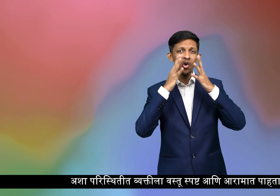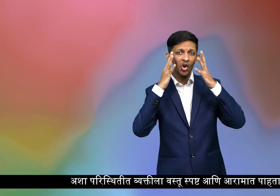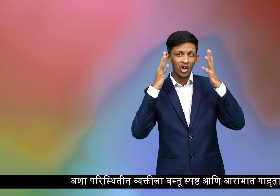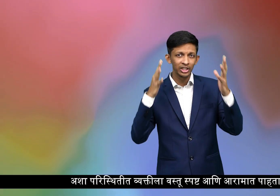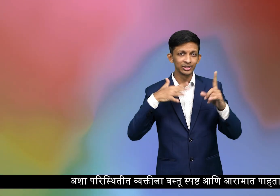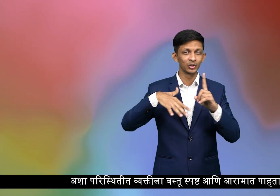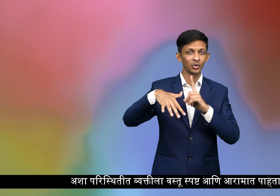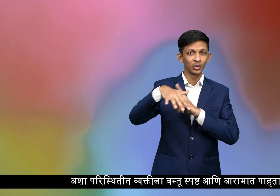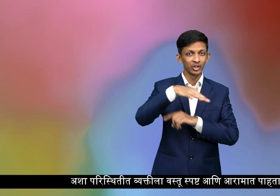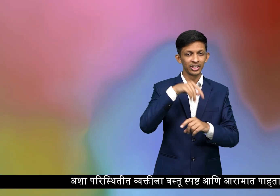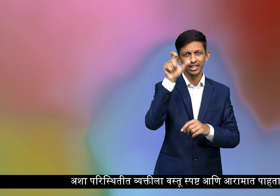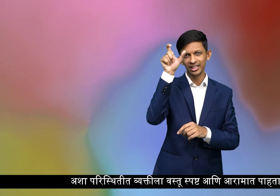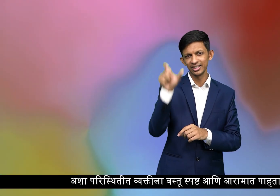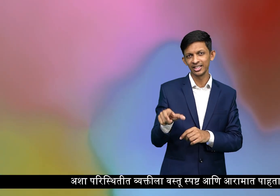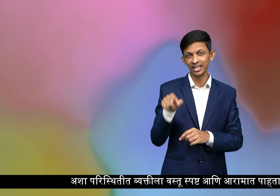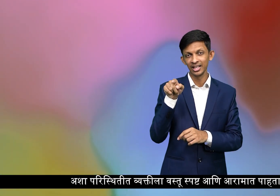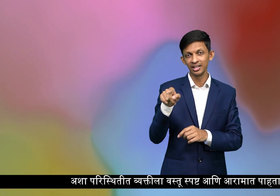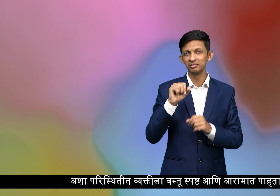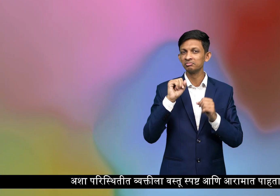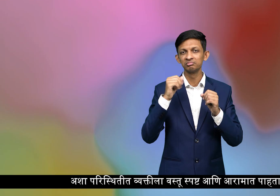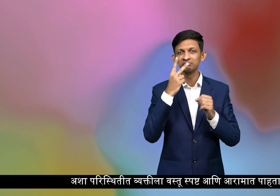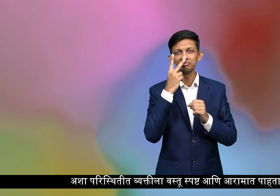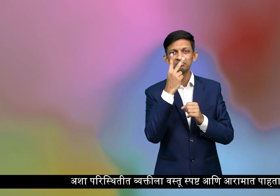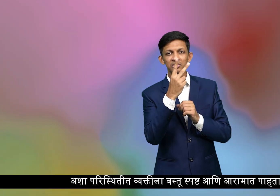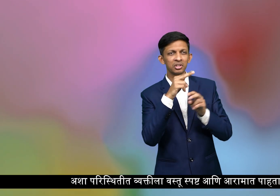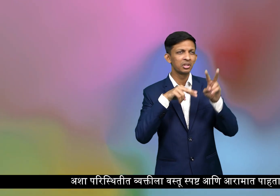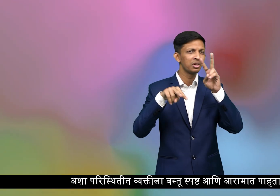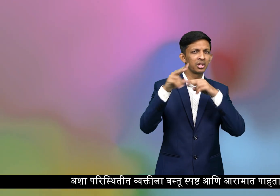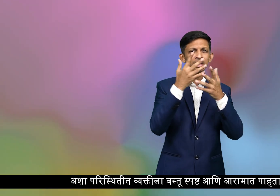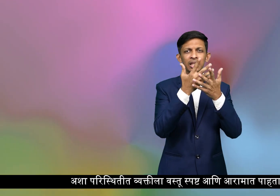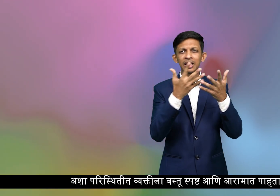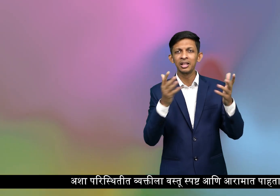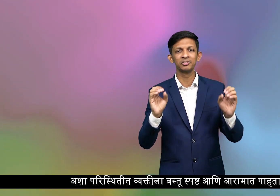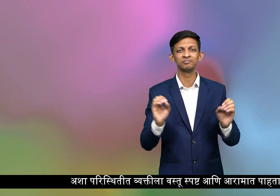अशा परिस्थितीत व्यक्तीला वस्तू स्पष्ट आणि आरामात पाहता येत नाही.